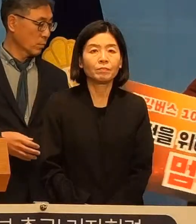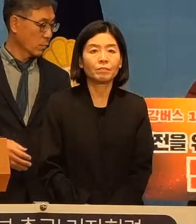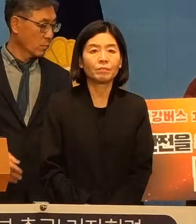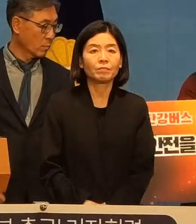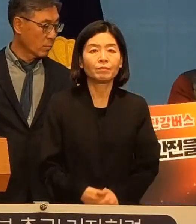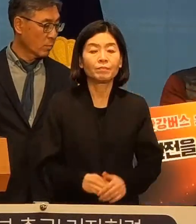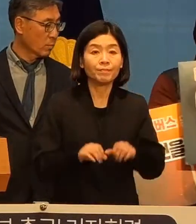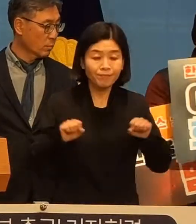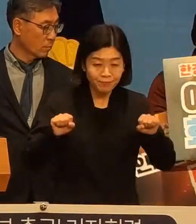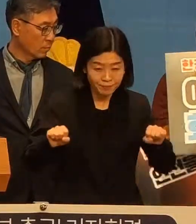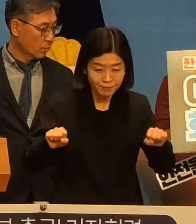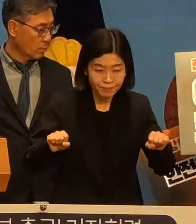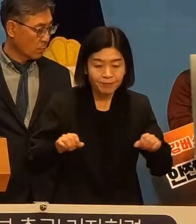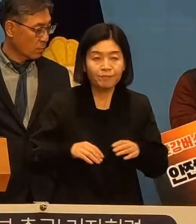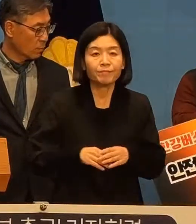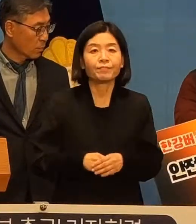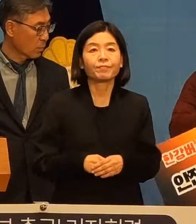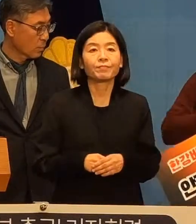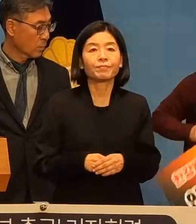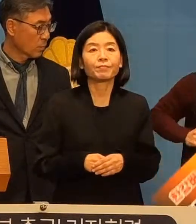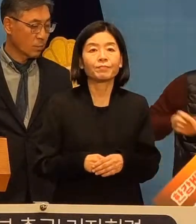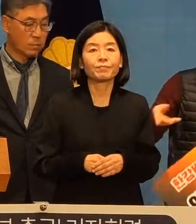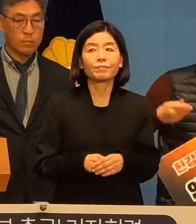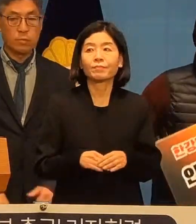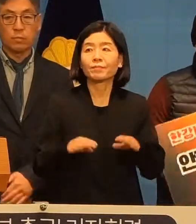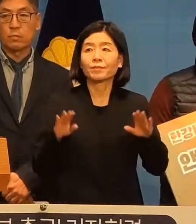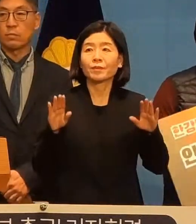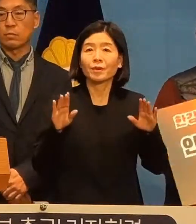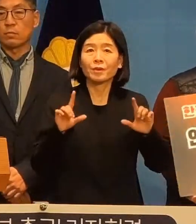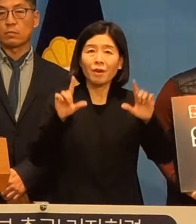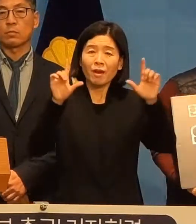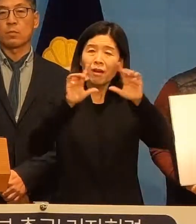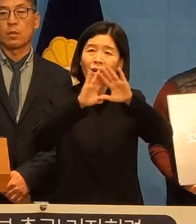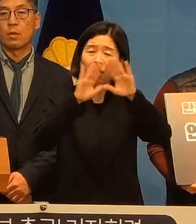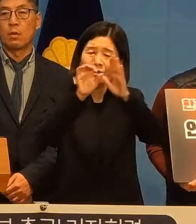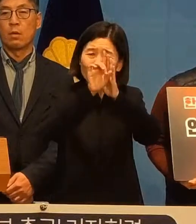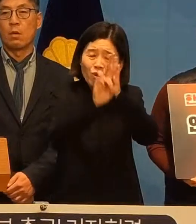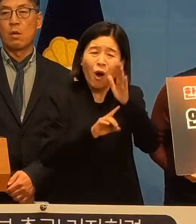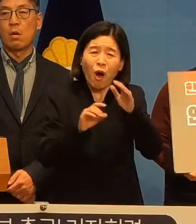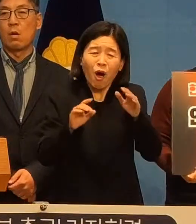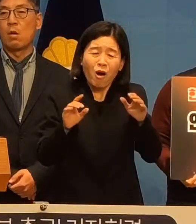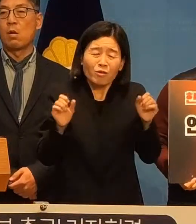네, 안녕하십니까. 이번 겨울에 가장 추운 날 이렇게